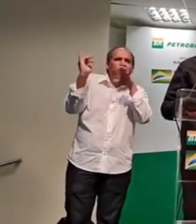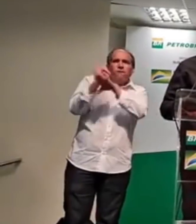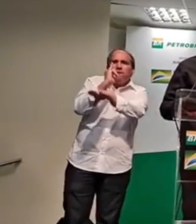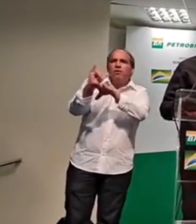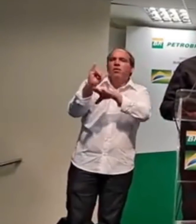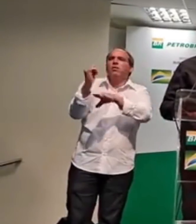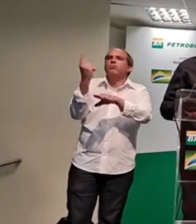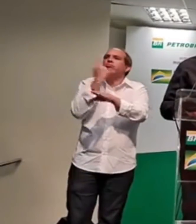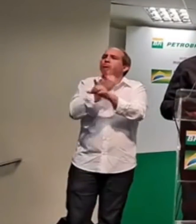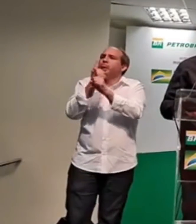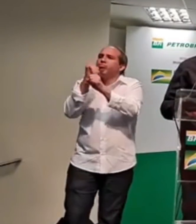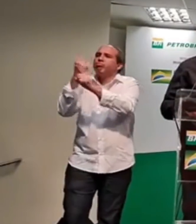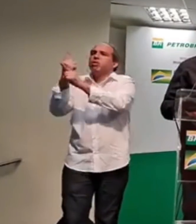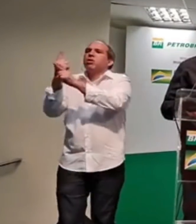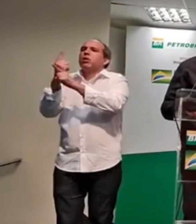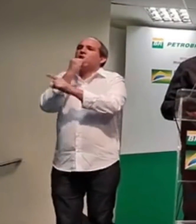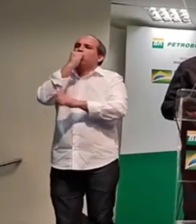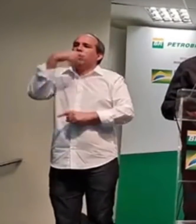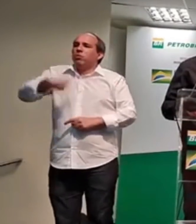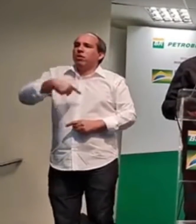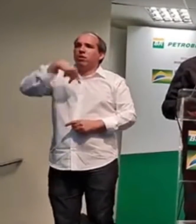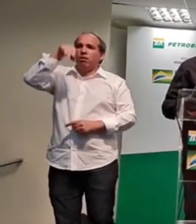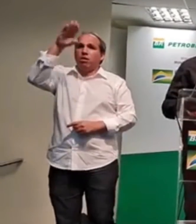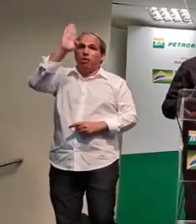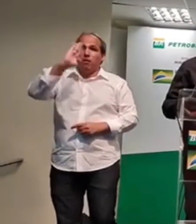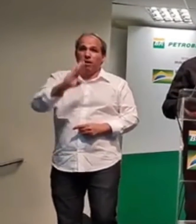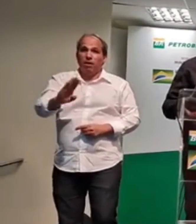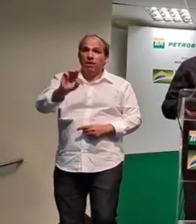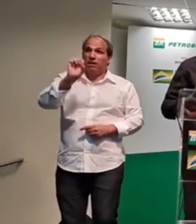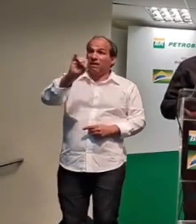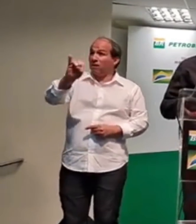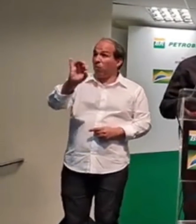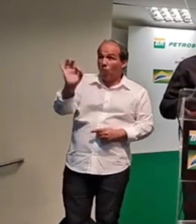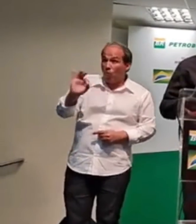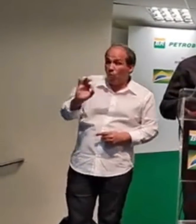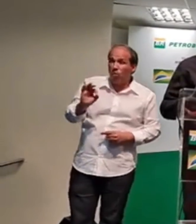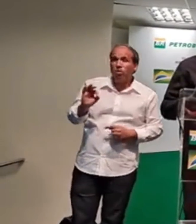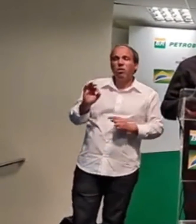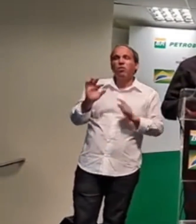energia. Senão, tudo pode piorar em nosso país.